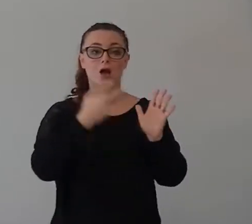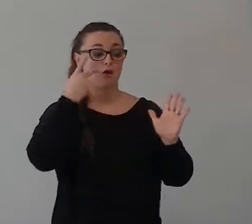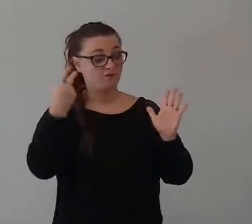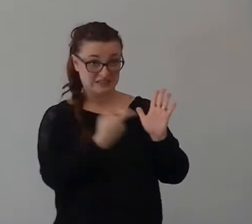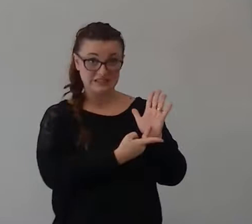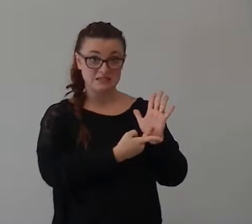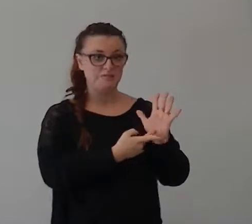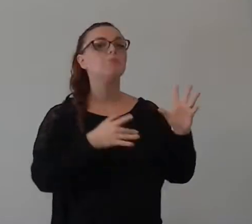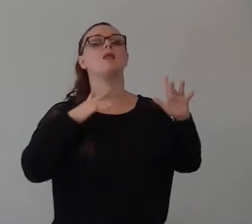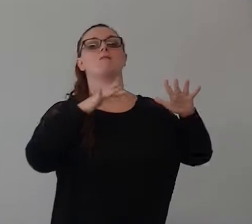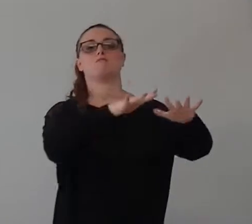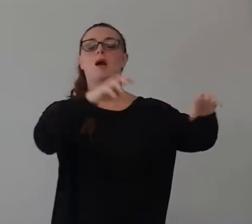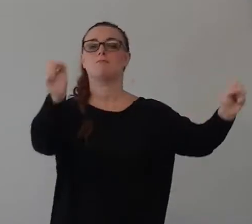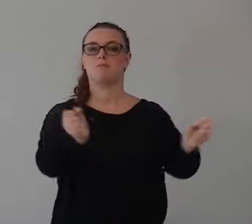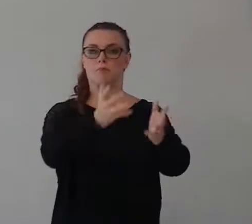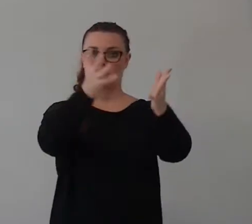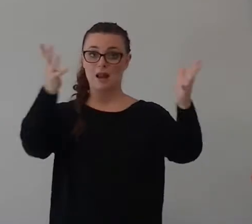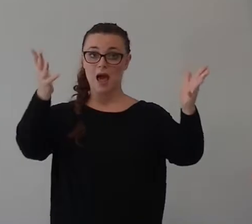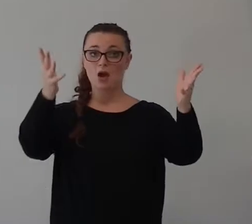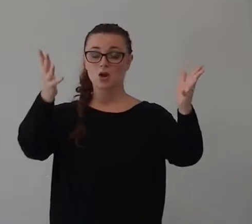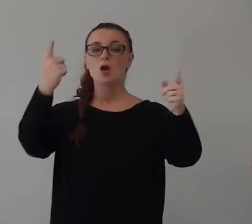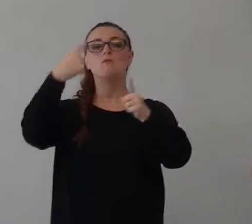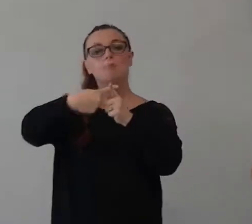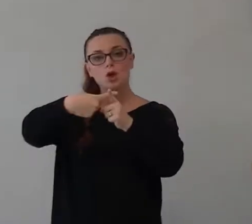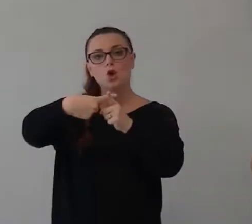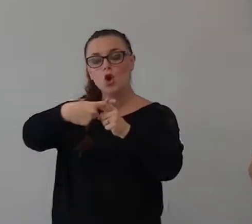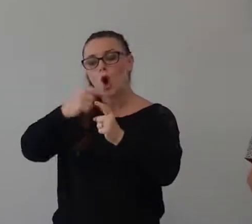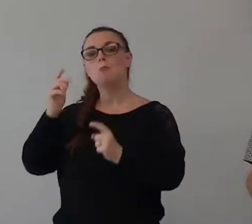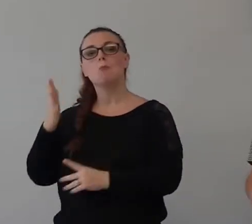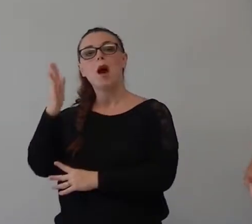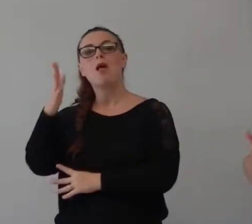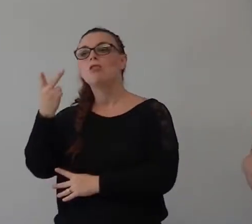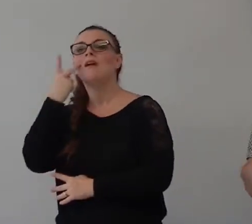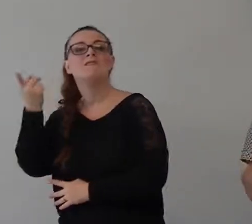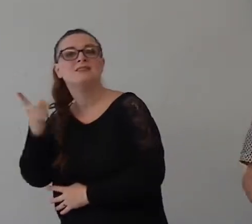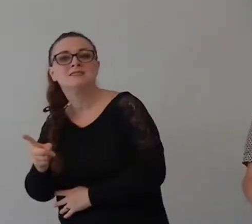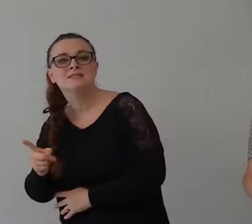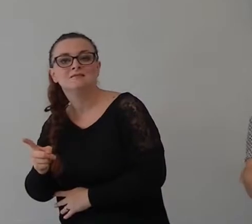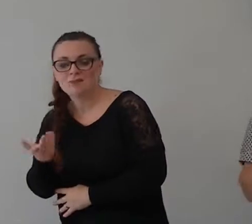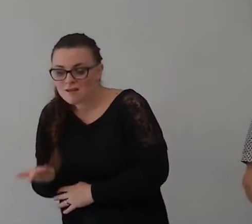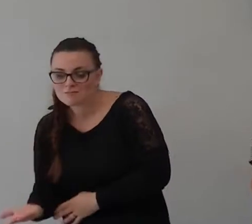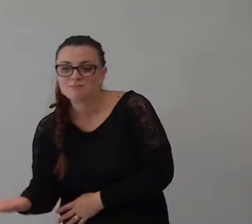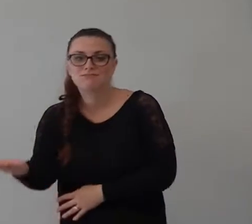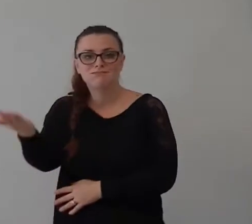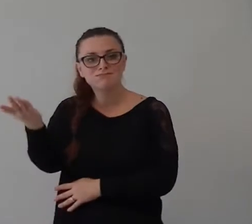vede. E la mano invisibile sta cominciando a benedire, sta cominciando a sorreggere in maniera